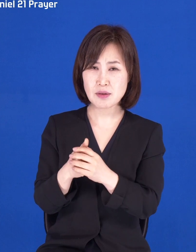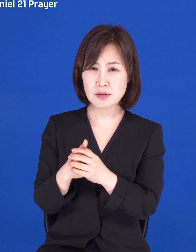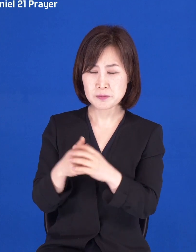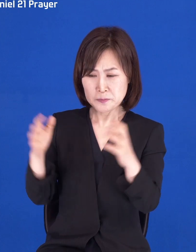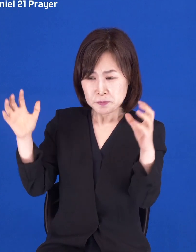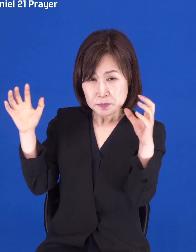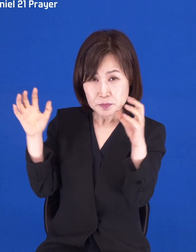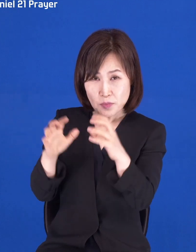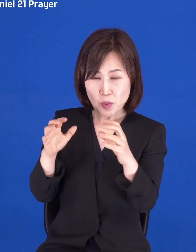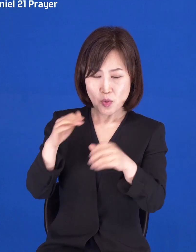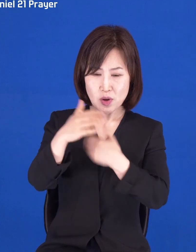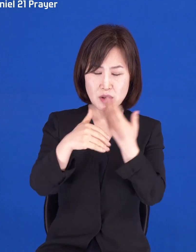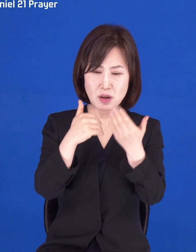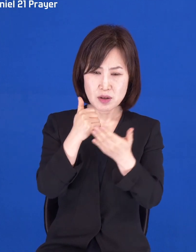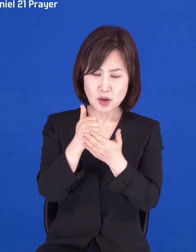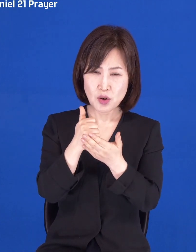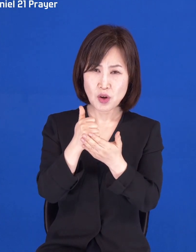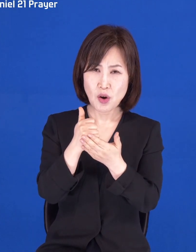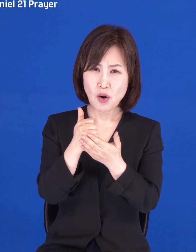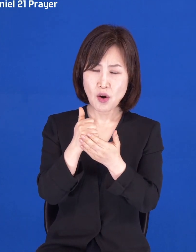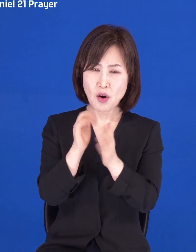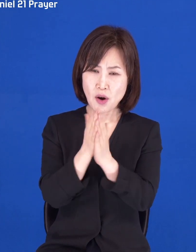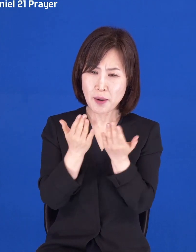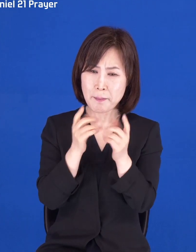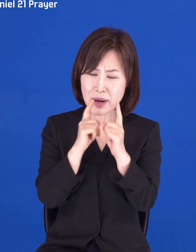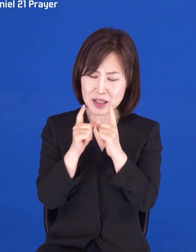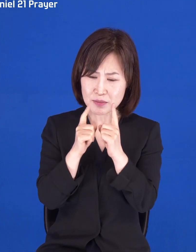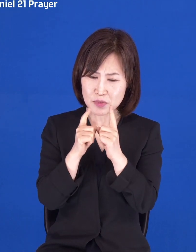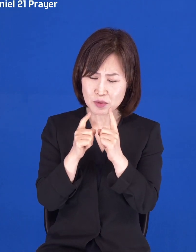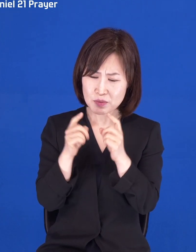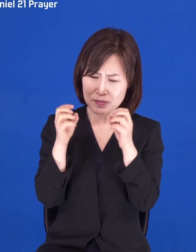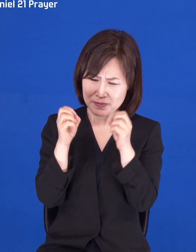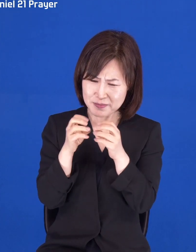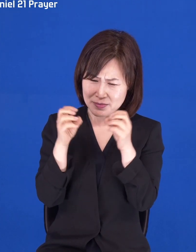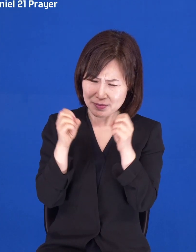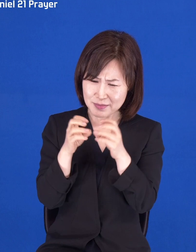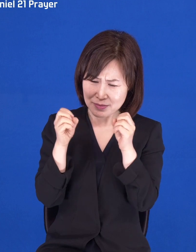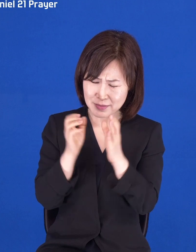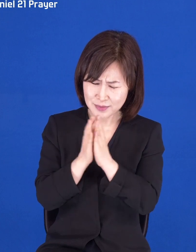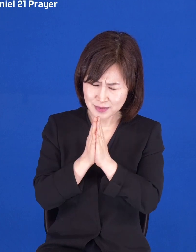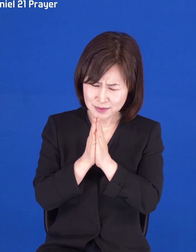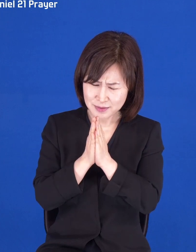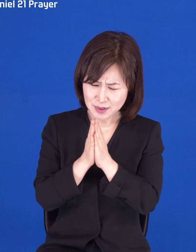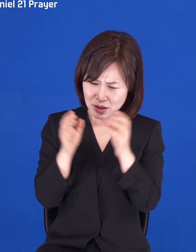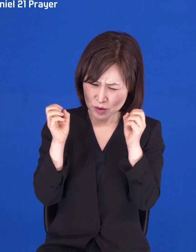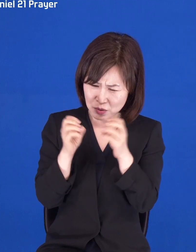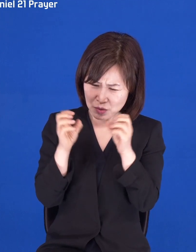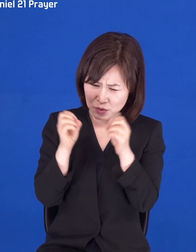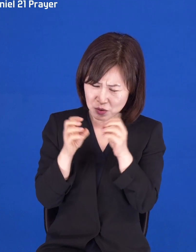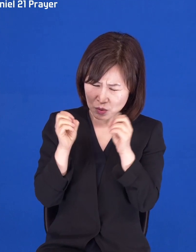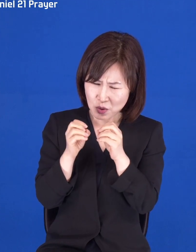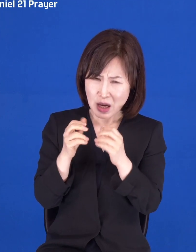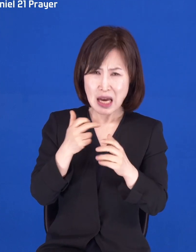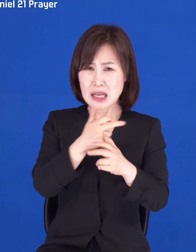성경 말씀도 서건서건 조용조용 읽고 기도도 서건서건 하고